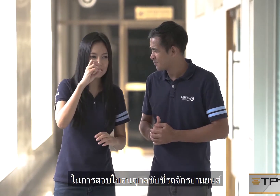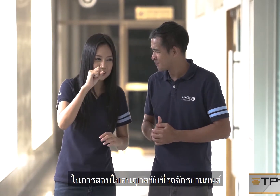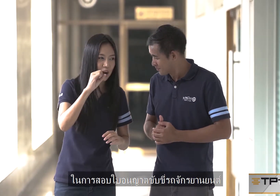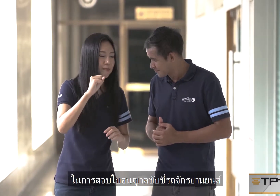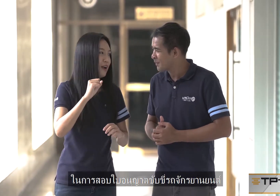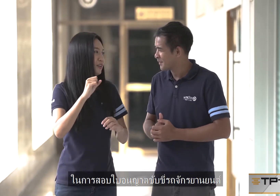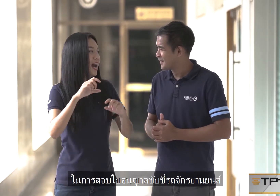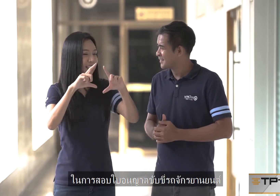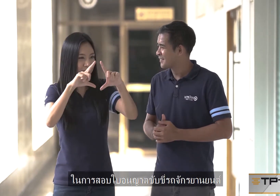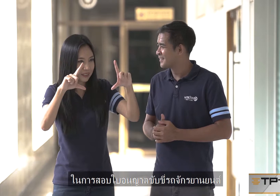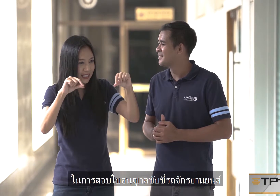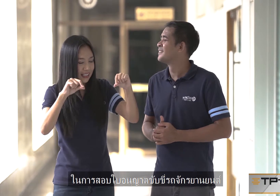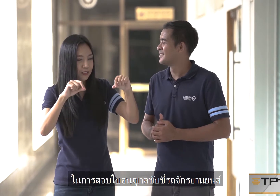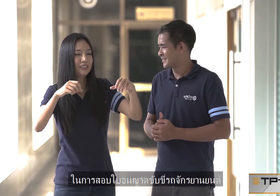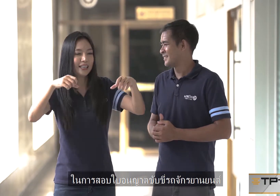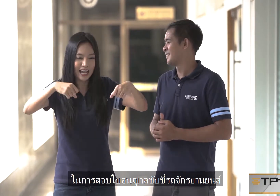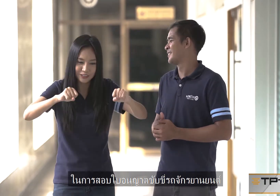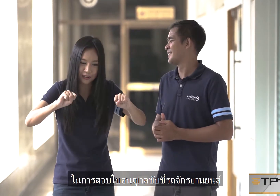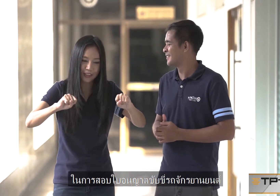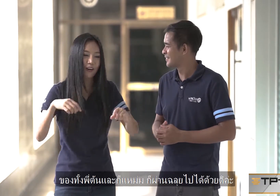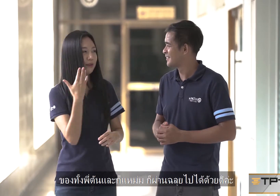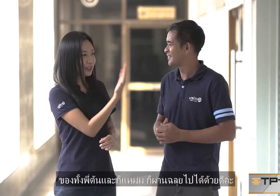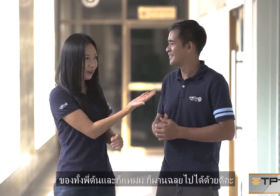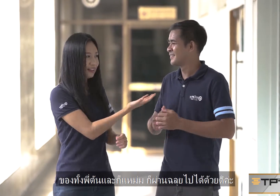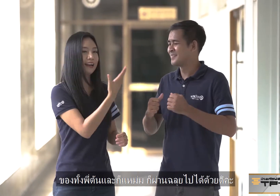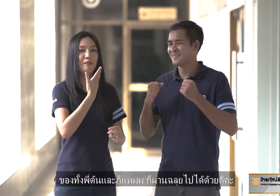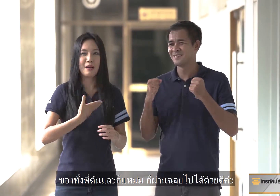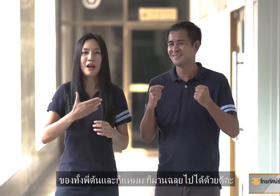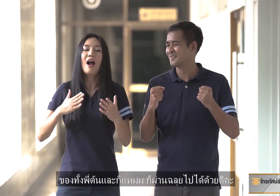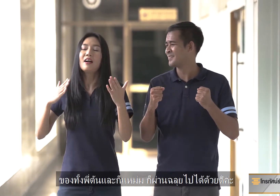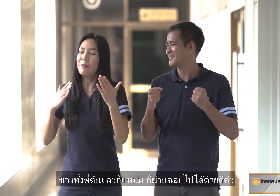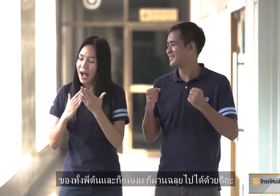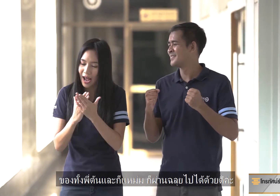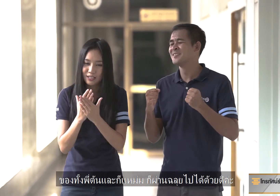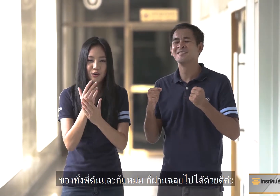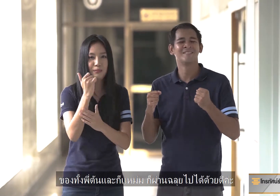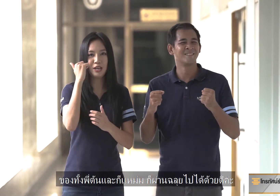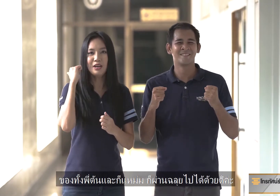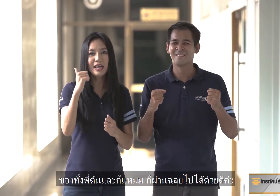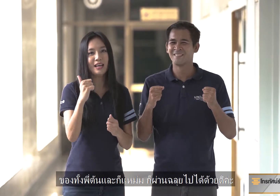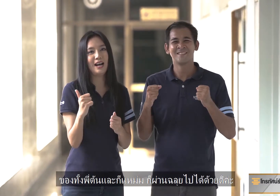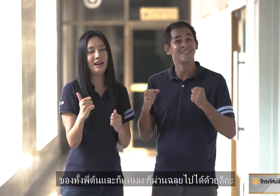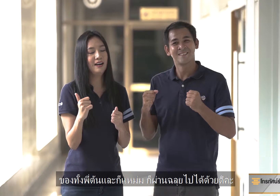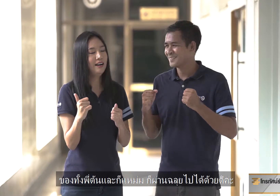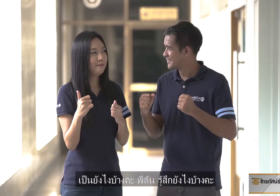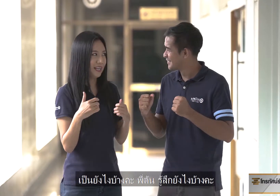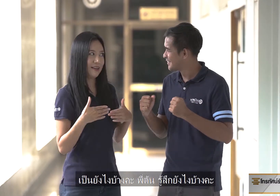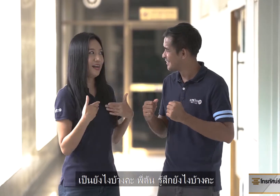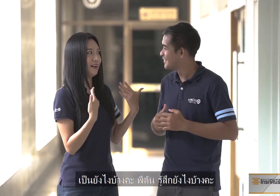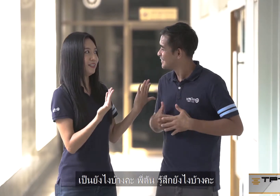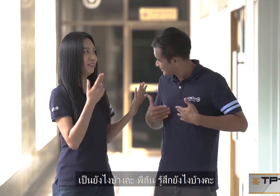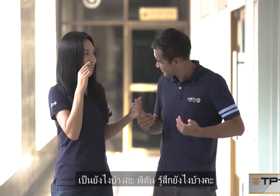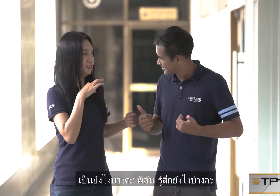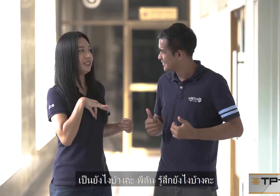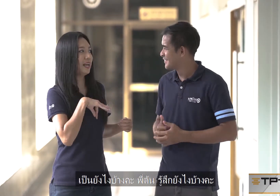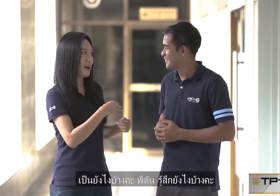ในการสอบใบอนุญาตขับขี่รถจักรยานยนต์ของทั้งพี่ต้นและก็แหม่มก็ผ่านเฉลยไปได้ด้วยดีค่ะเป็นยังไงบ้